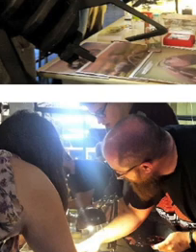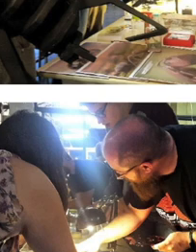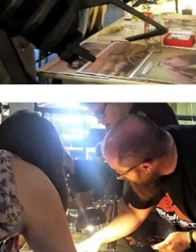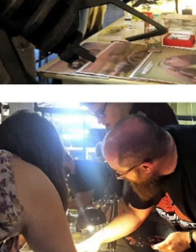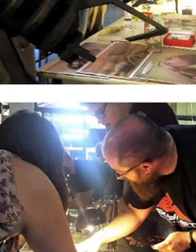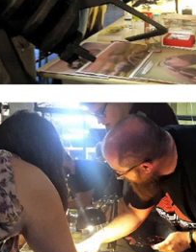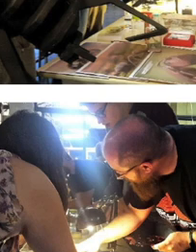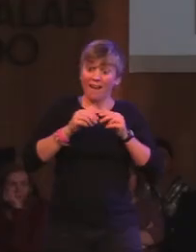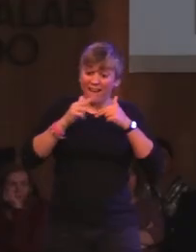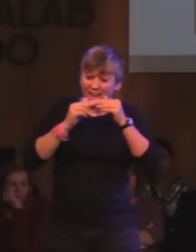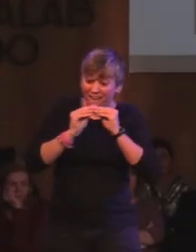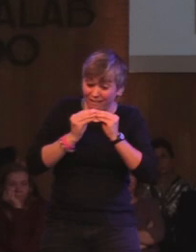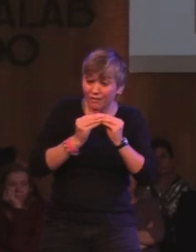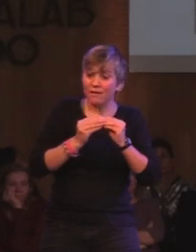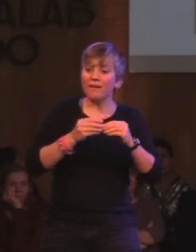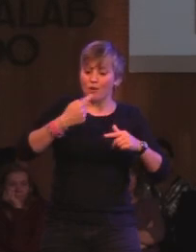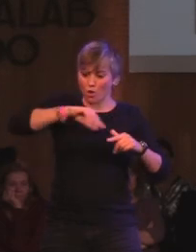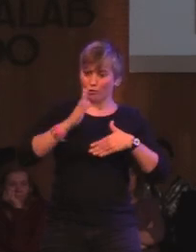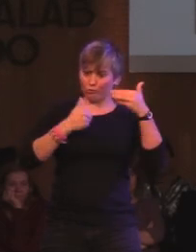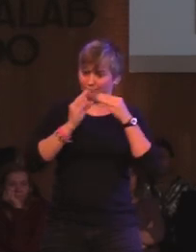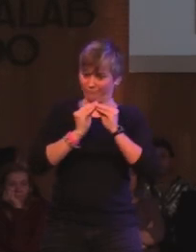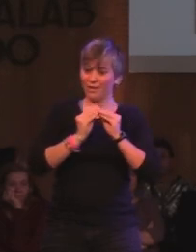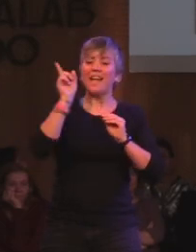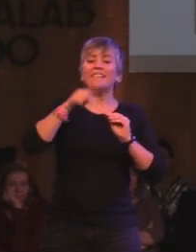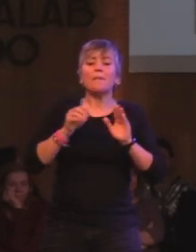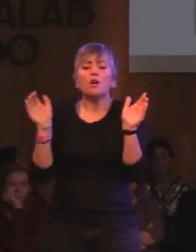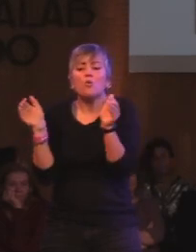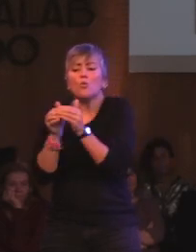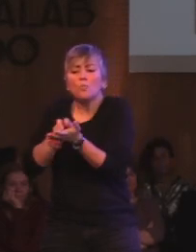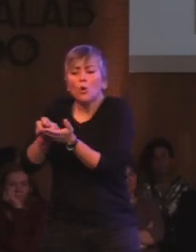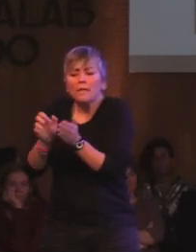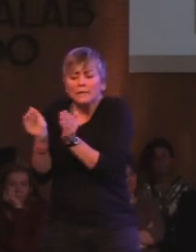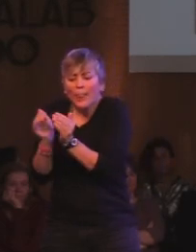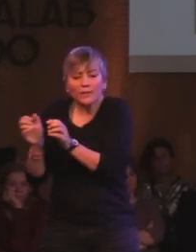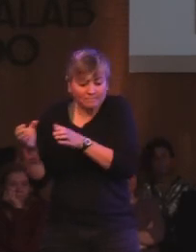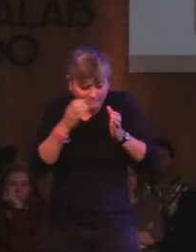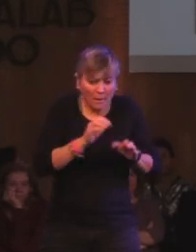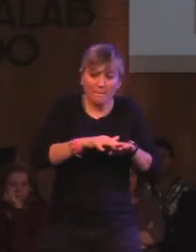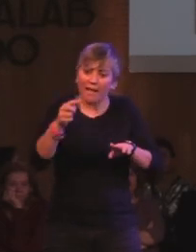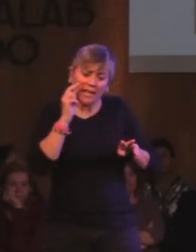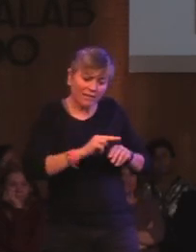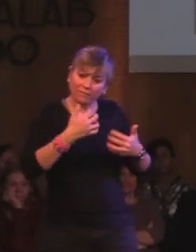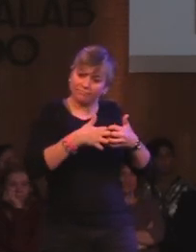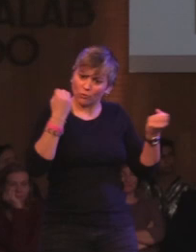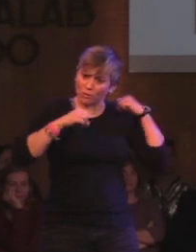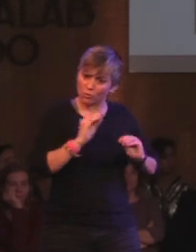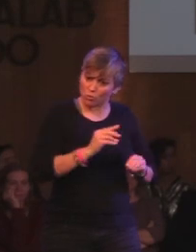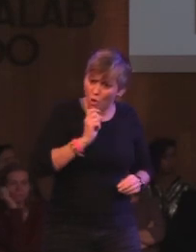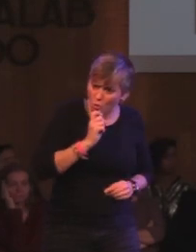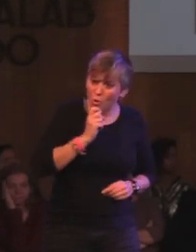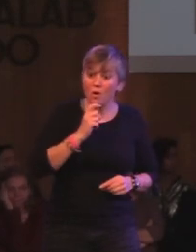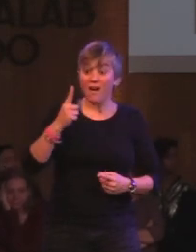hormiguero creado por nosotros y una mini colonia de hormigas. Todos estos talleres están realizados en colaboración con expertos